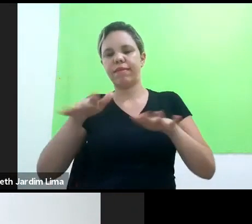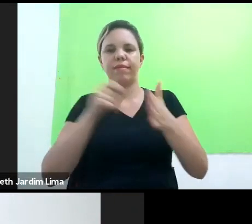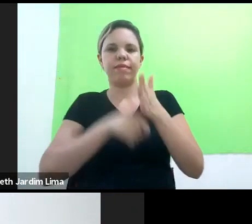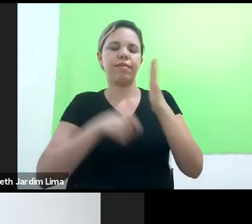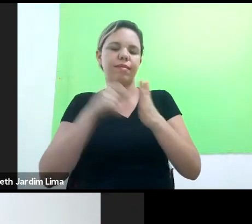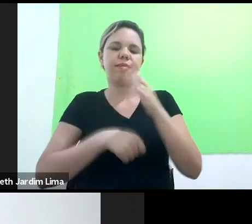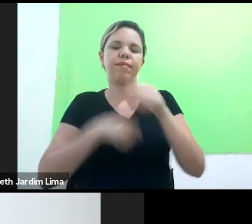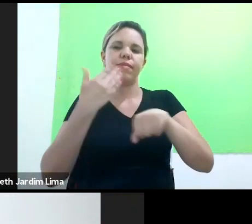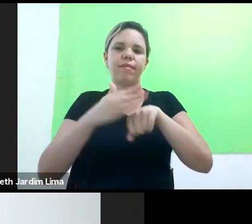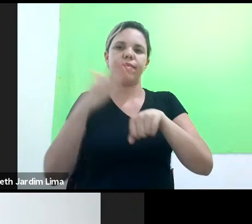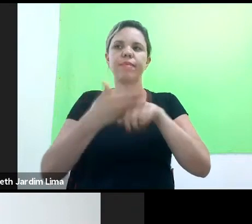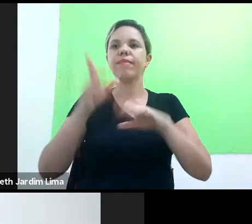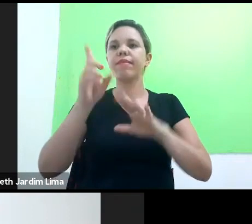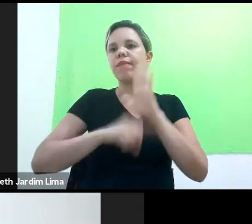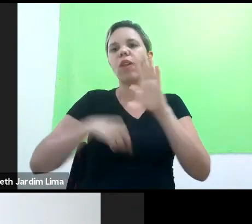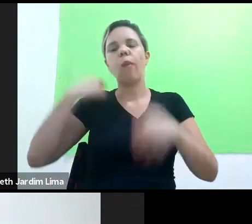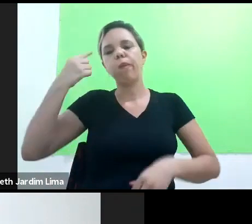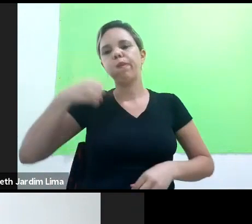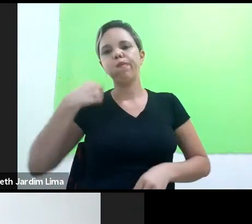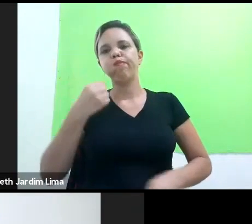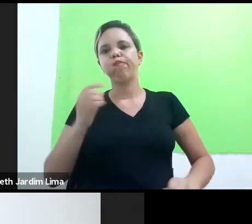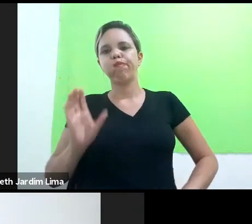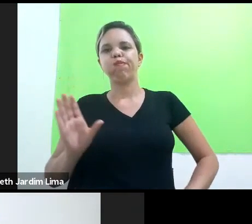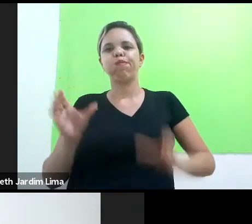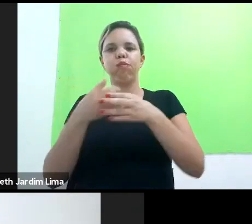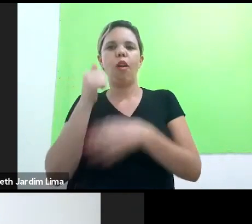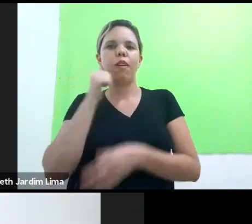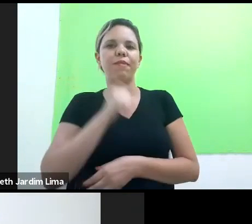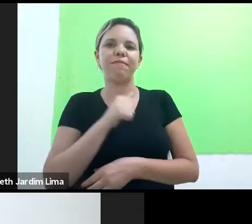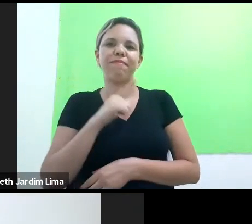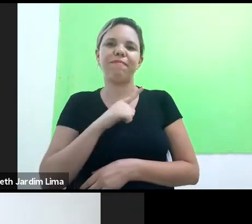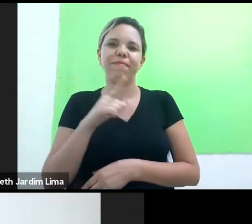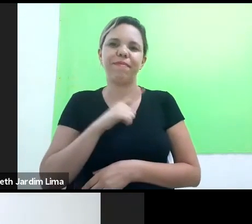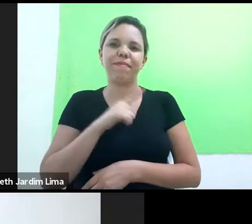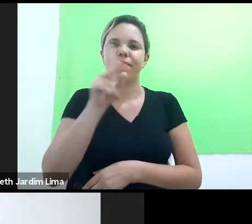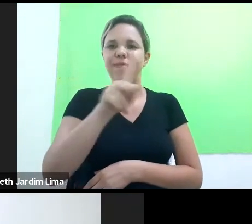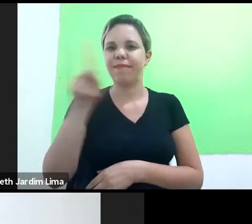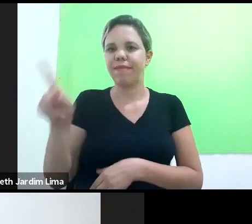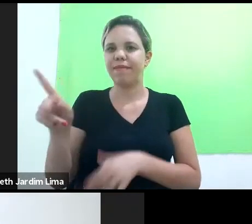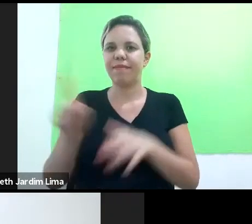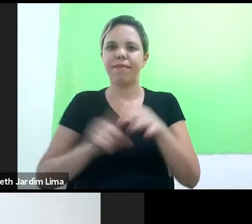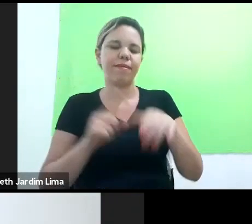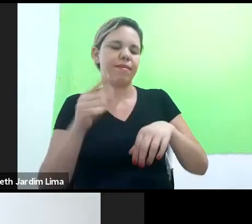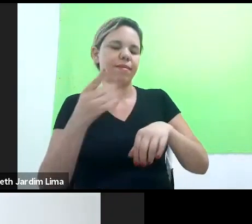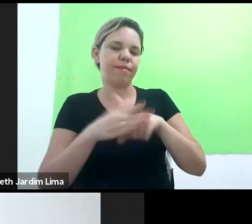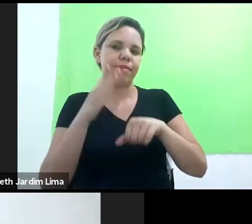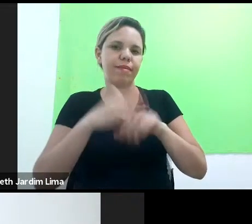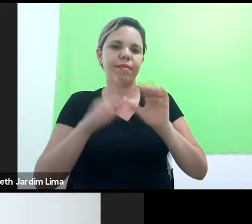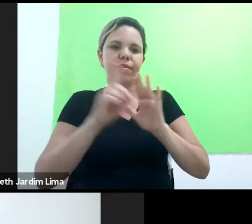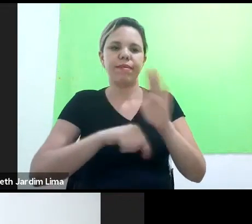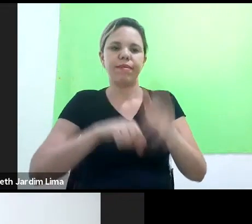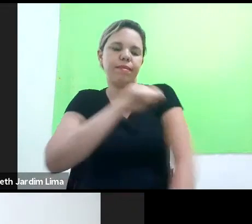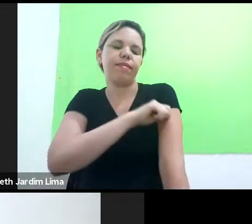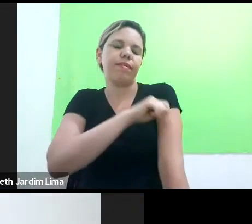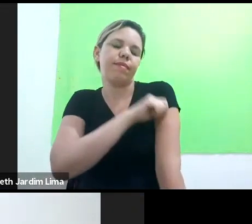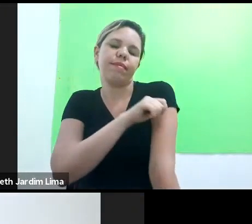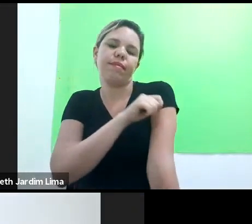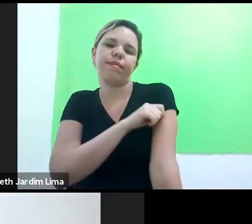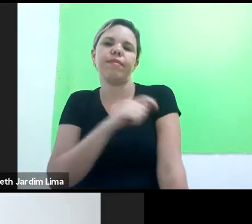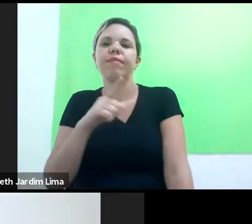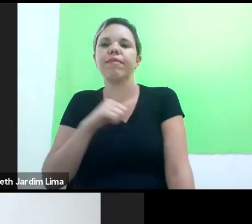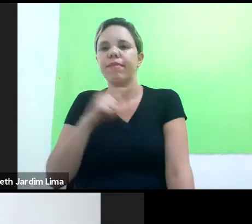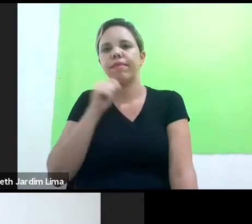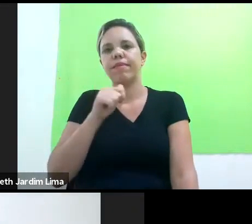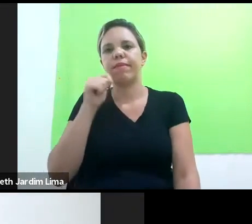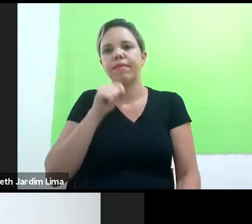movimento composto majoritariamente por mulheres. Nós temos mulheres professoras nas clínicas, nós temos mulheres alunas nas clínicas e nós temos mulheres que